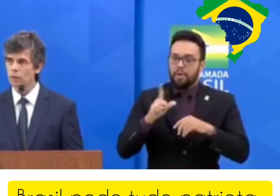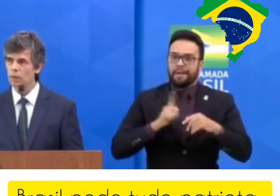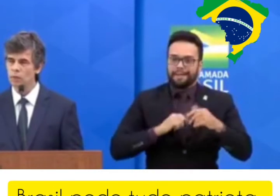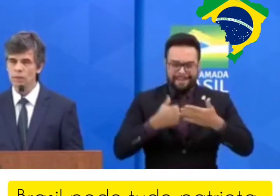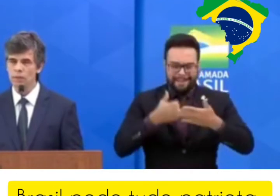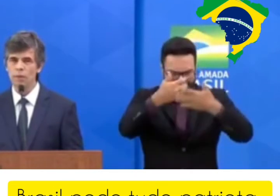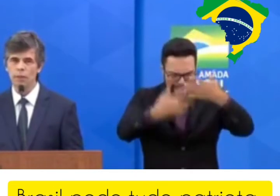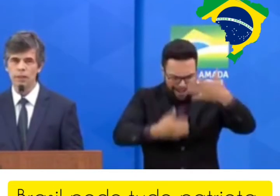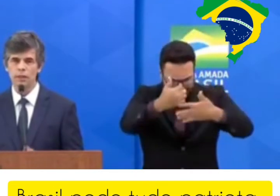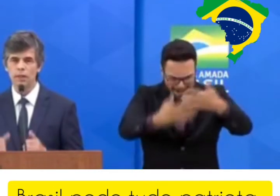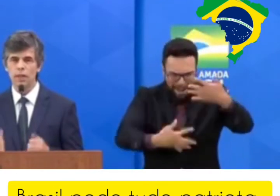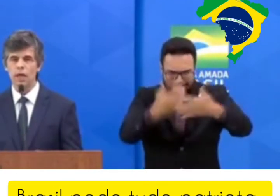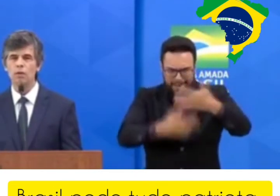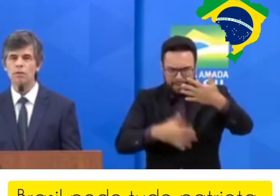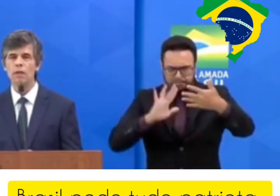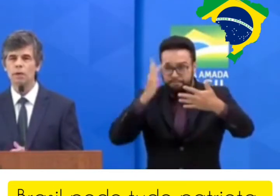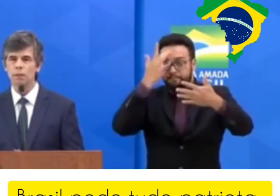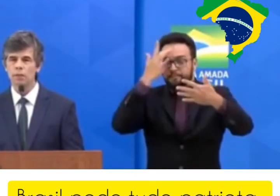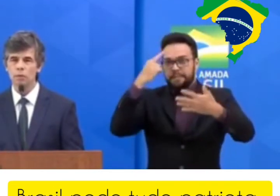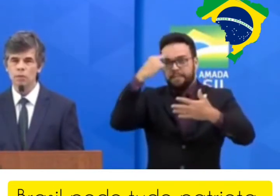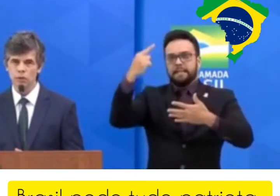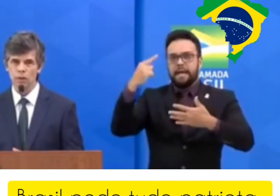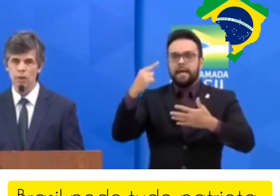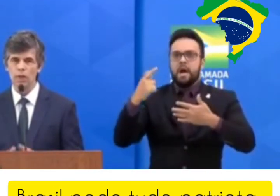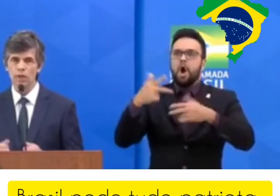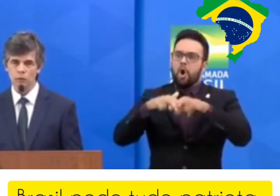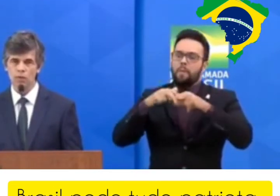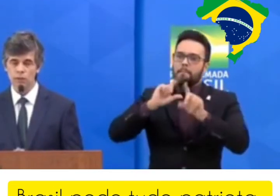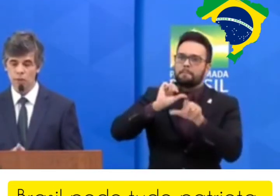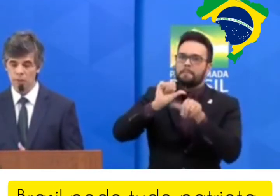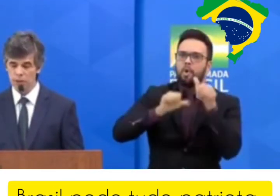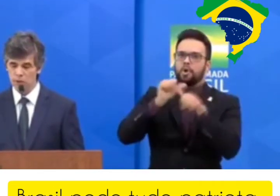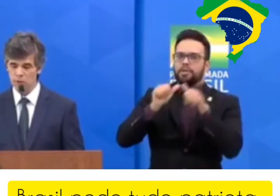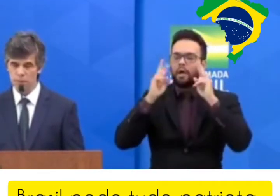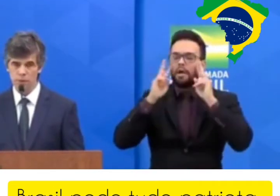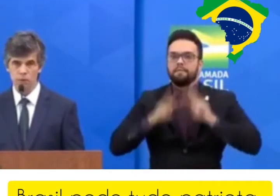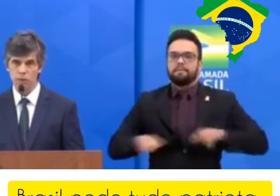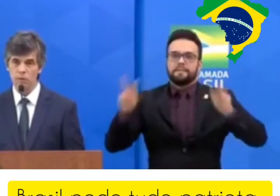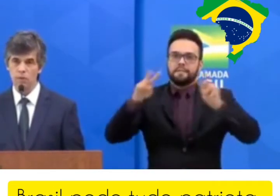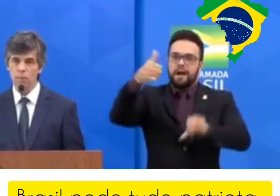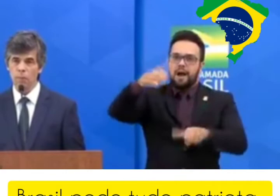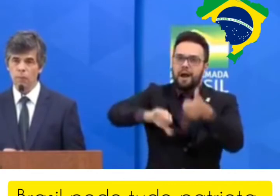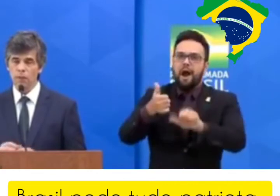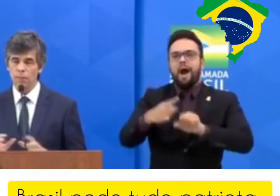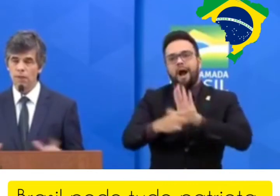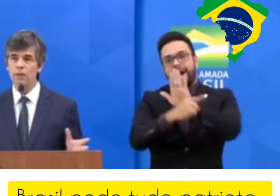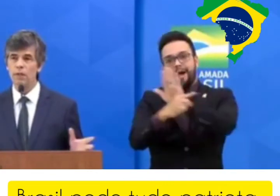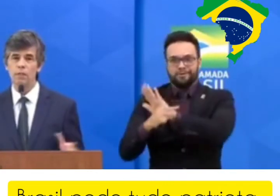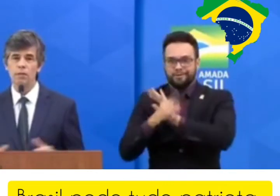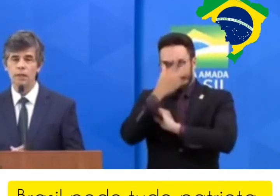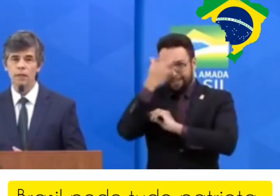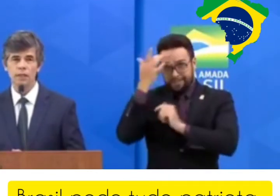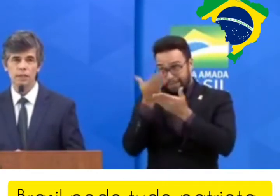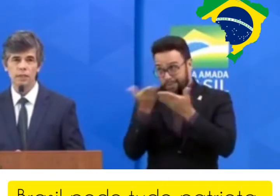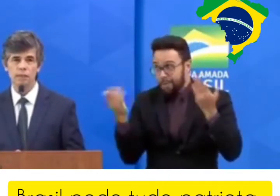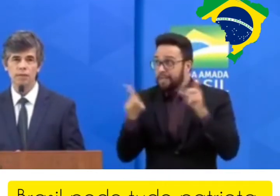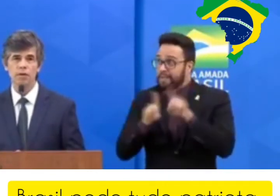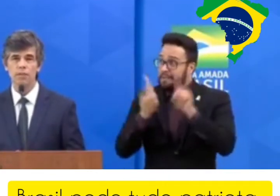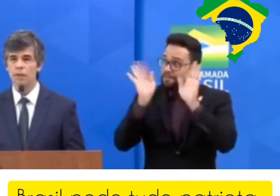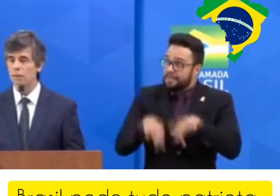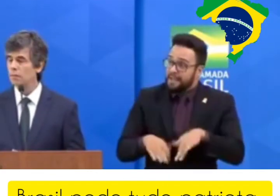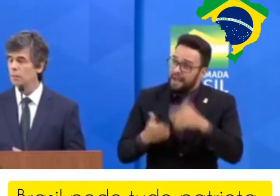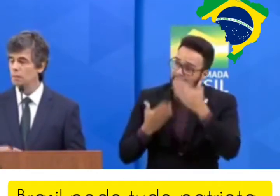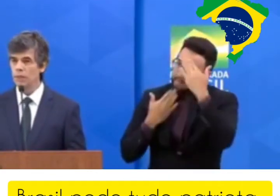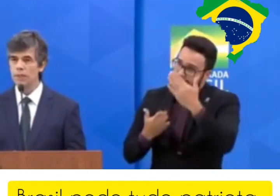fazer com que aquilo aconteça na prática. É quando você realmente muda a história, é quando você realmente ajuda as pessoas. E para finalizar, eu quero agradecer a